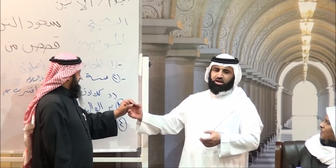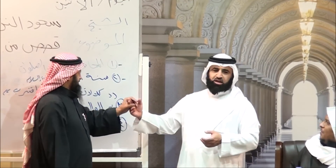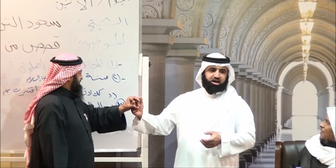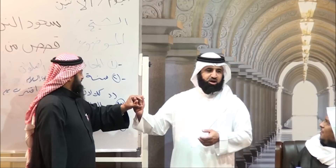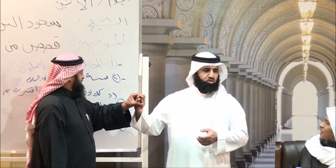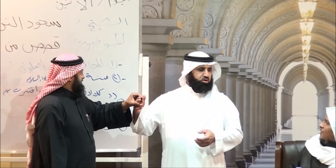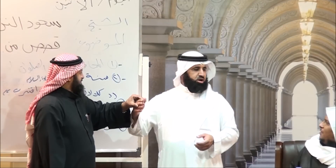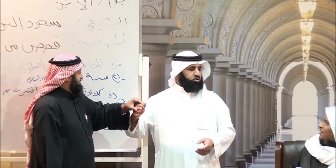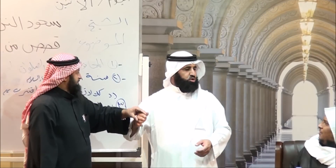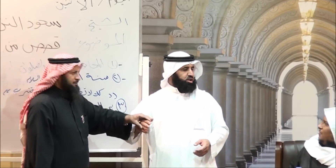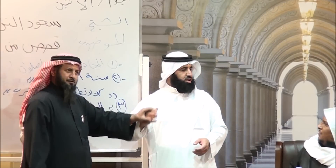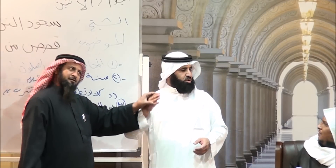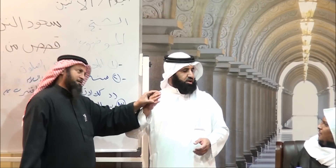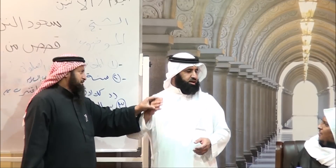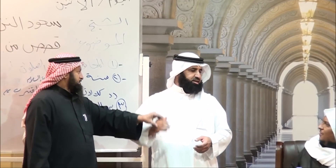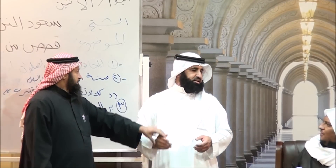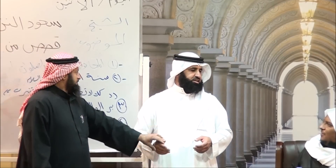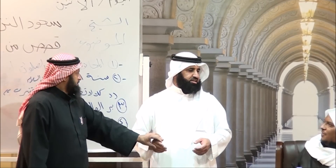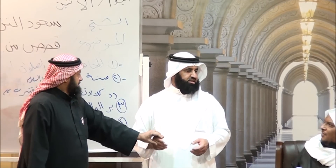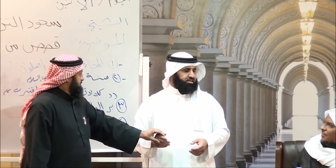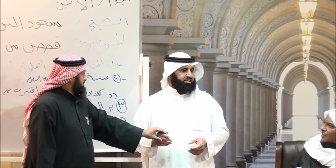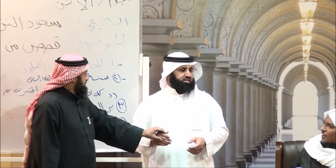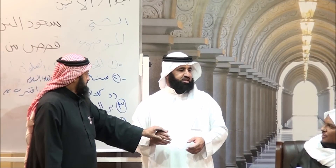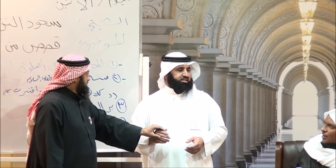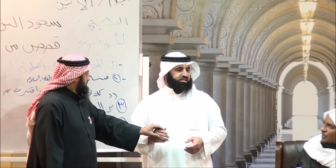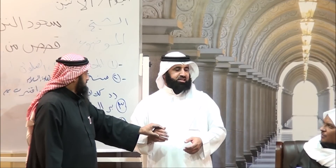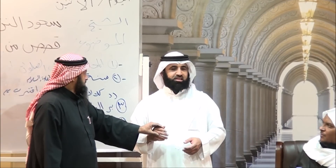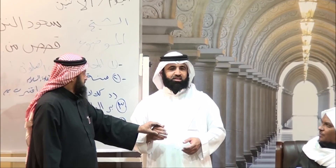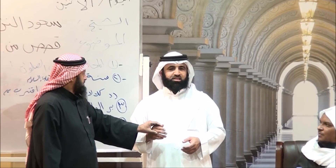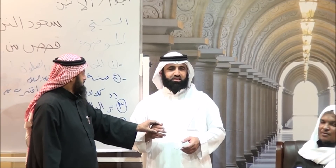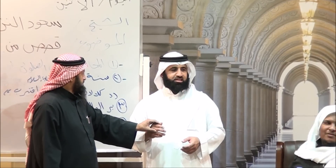وش معنى لا حول ولا قوة إلا